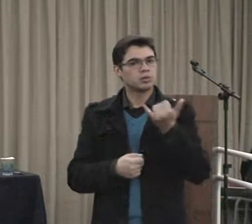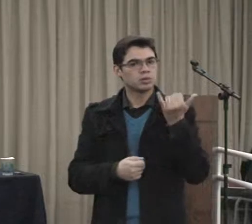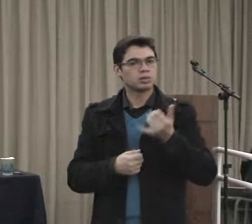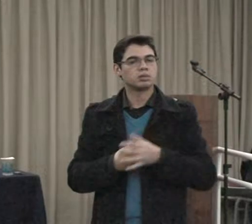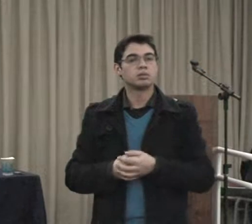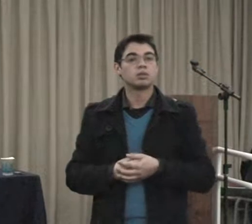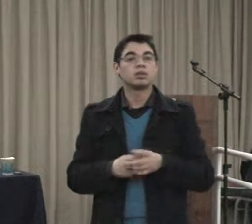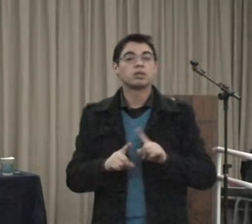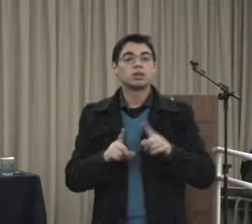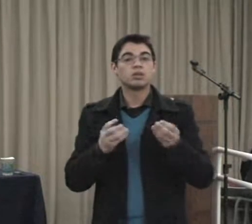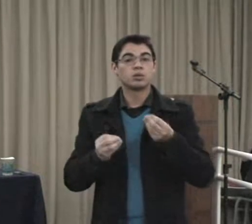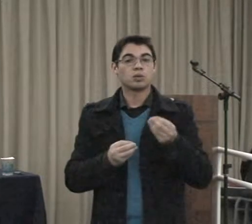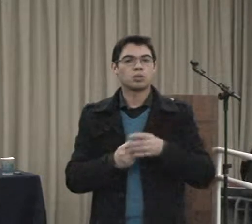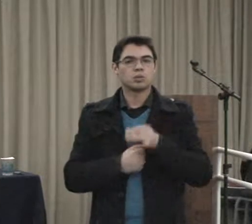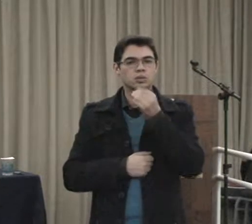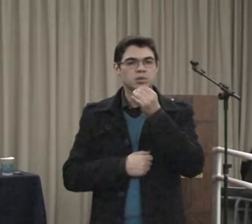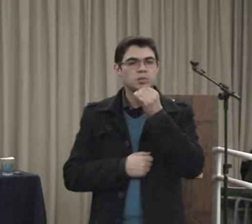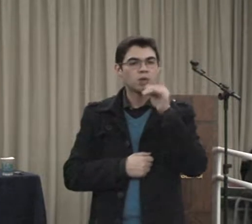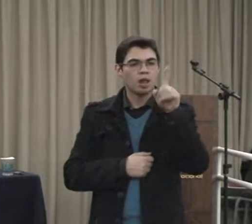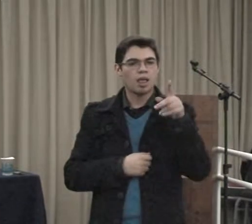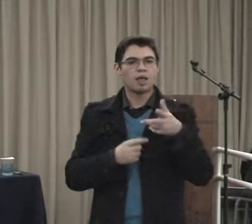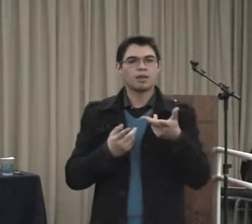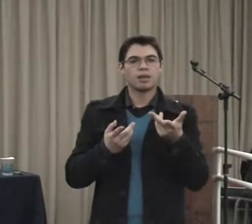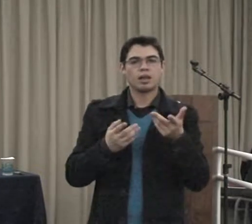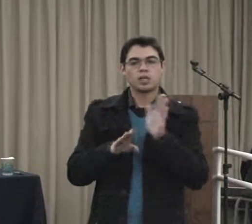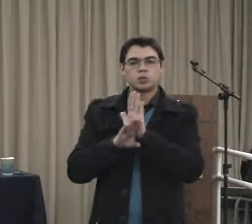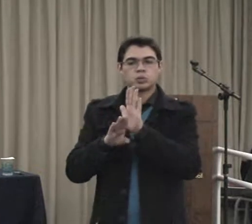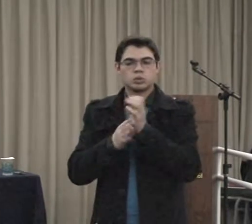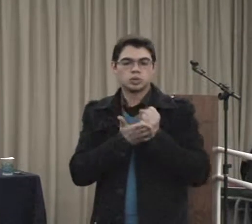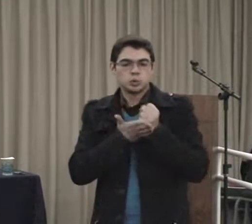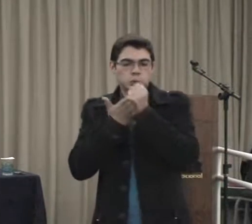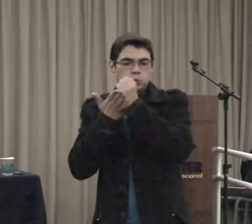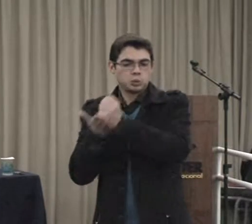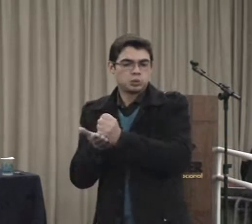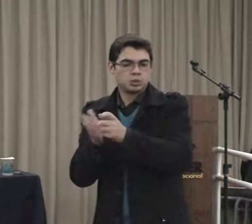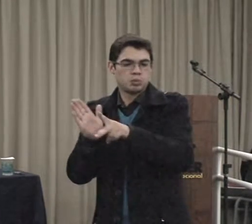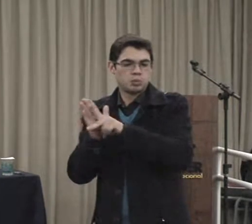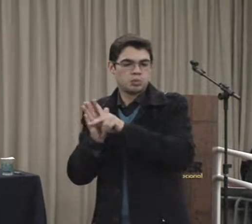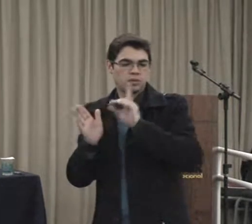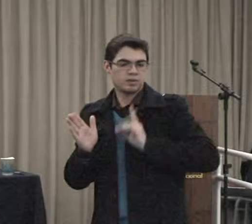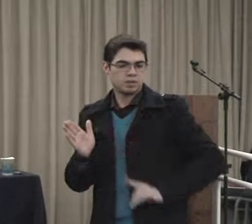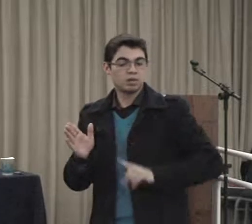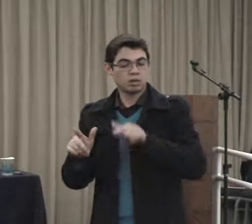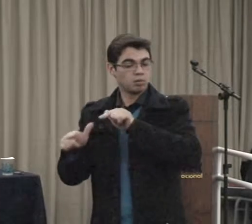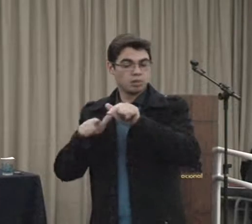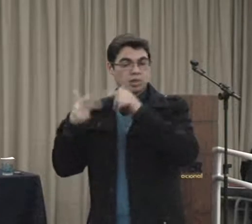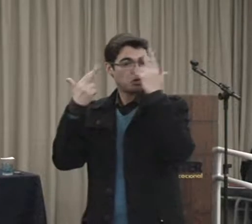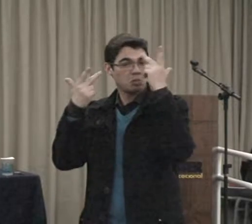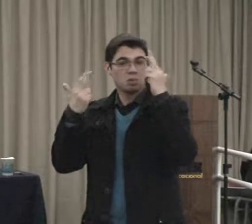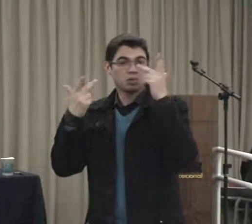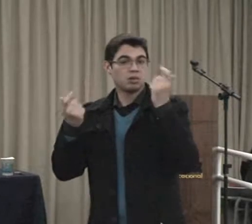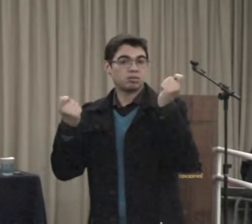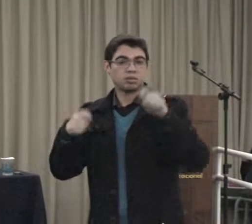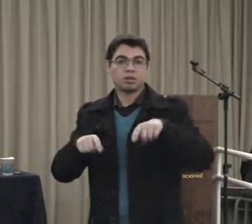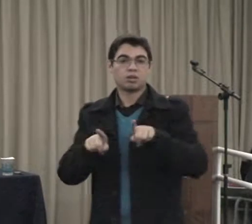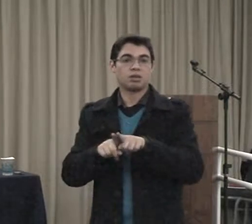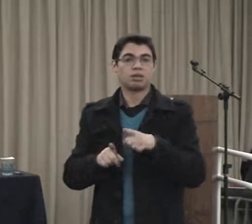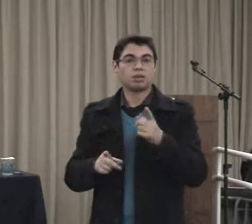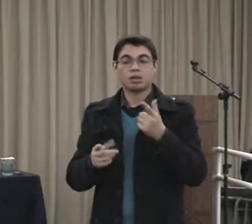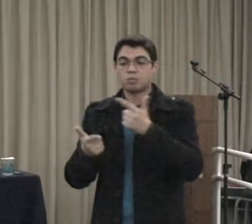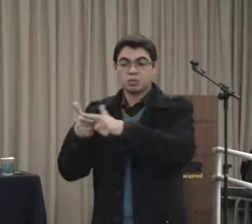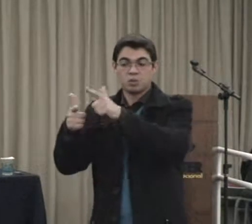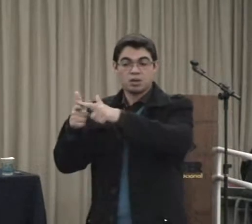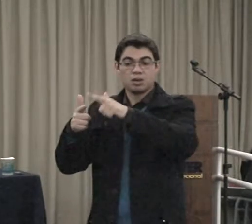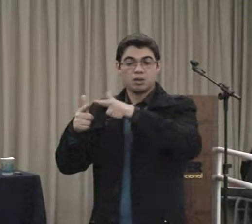A única coisa é você colocar a ferramenta adequada para a pessoa com deficiência, para que ela possa resolver e